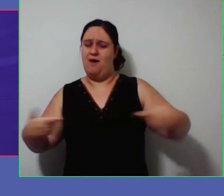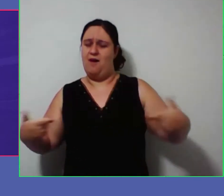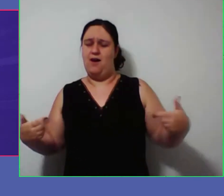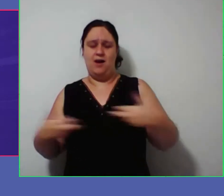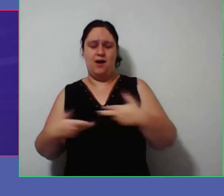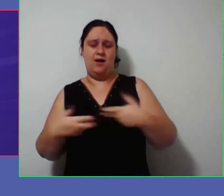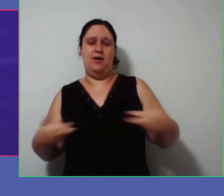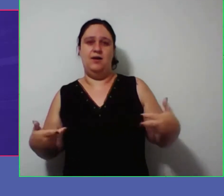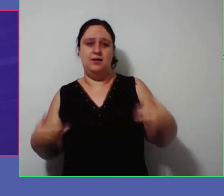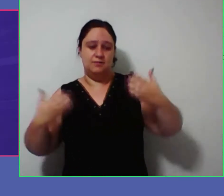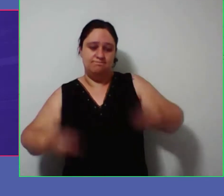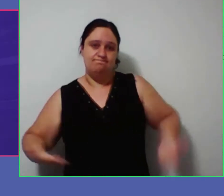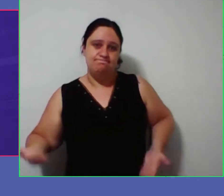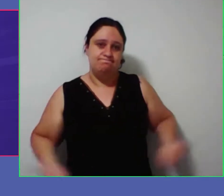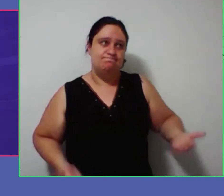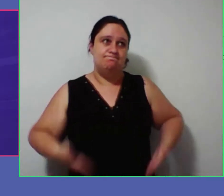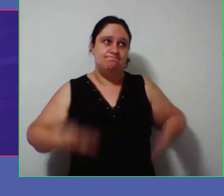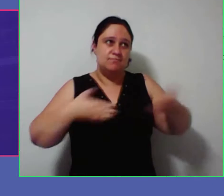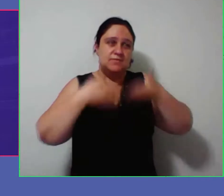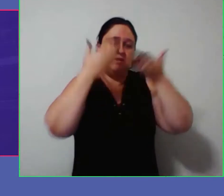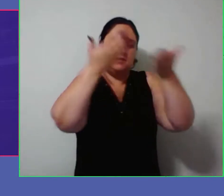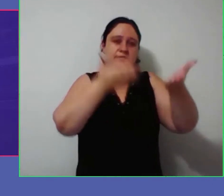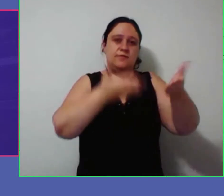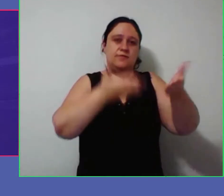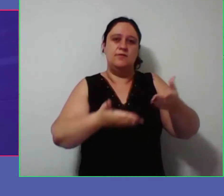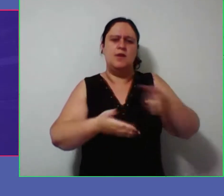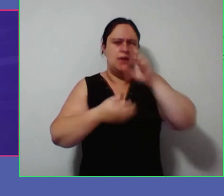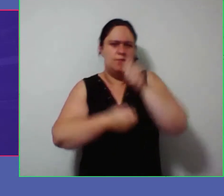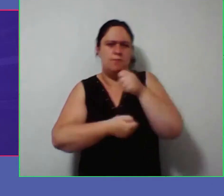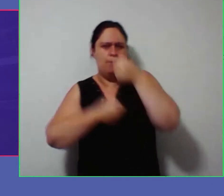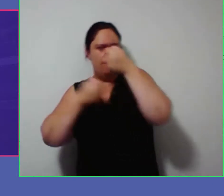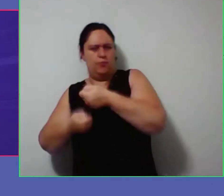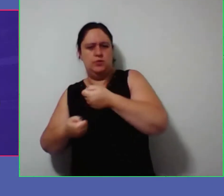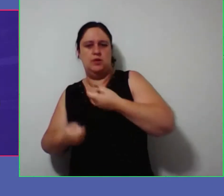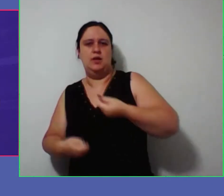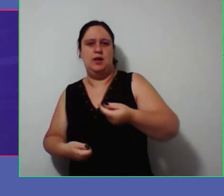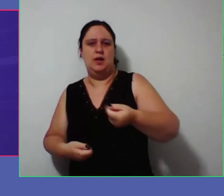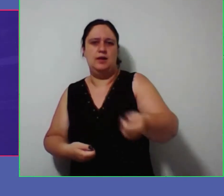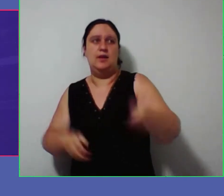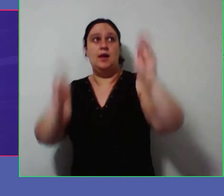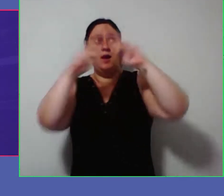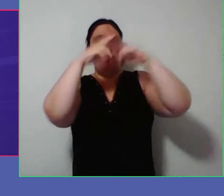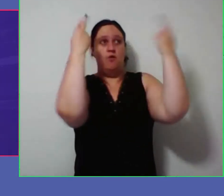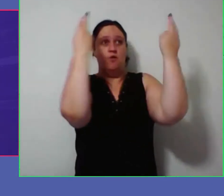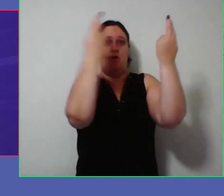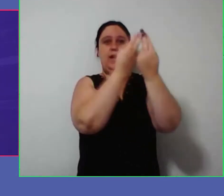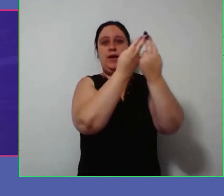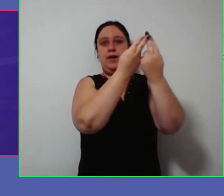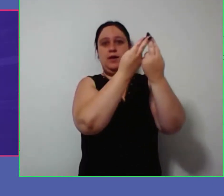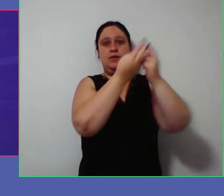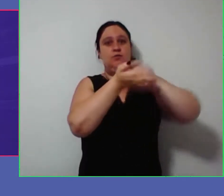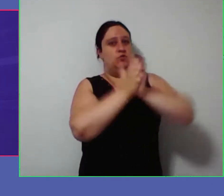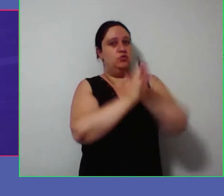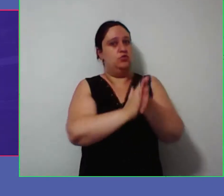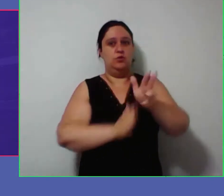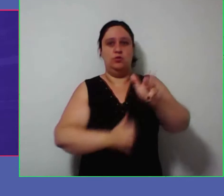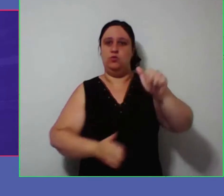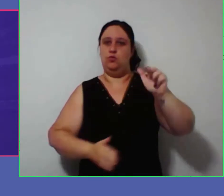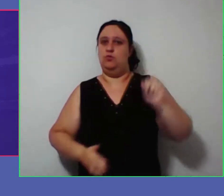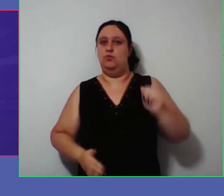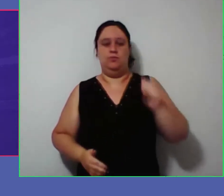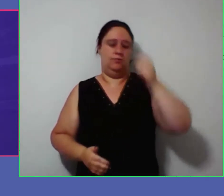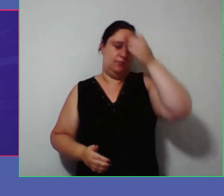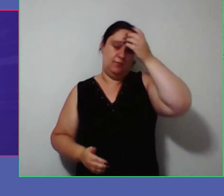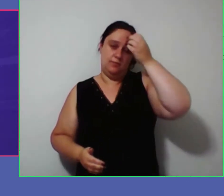eterno, que não passará, e o seu reino jamais será destruído. Então esse título, Filho